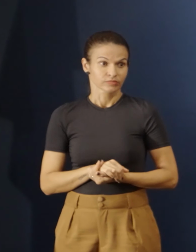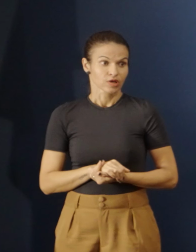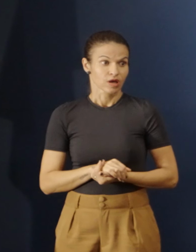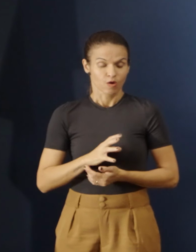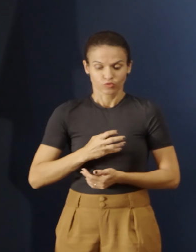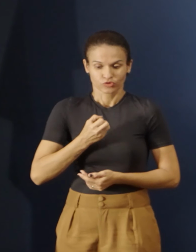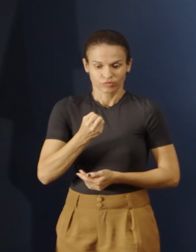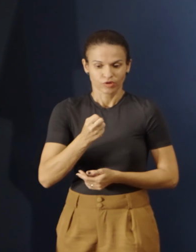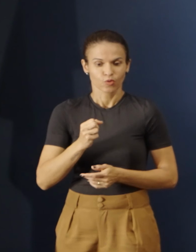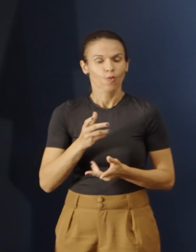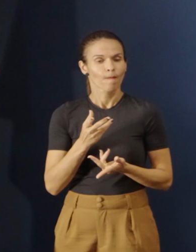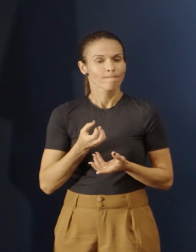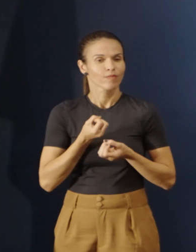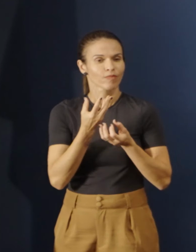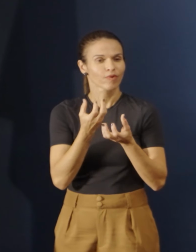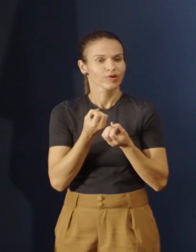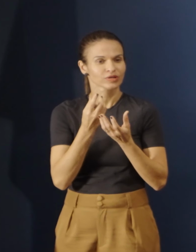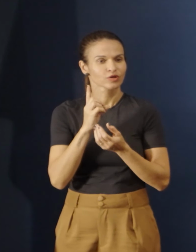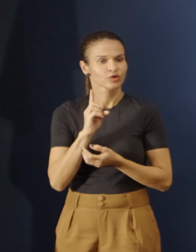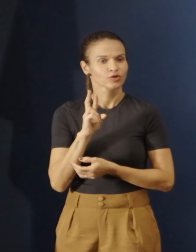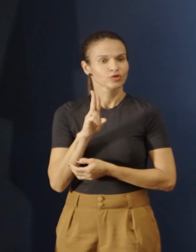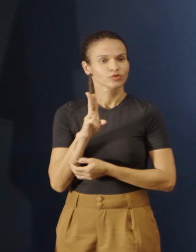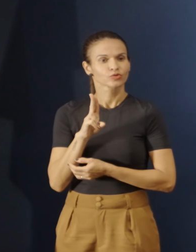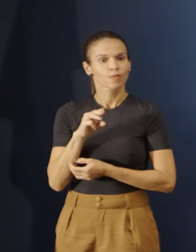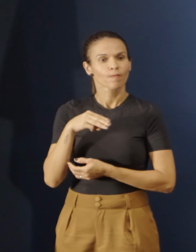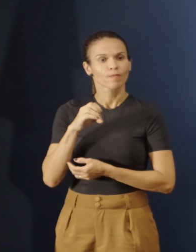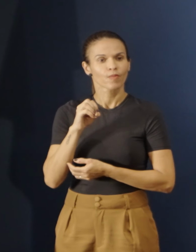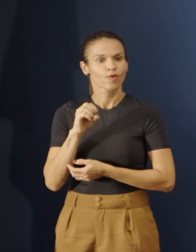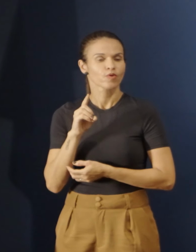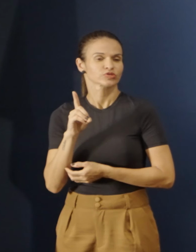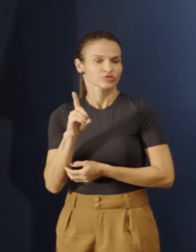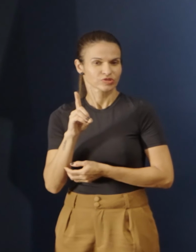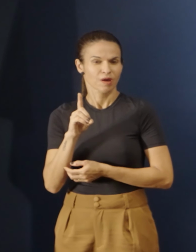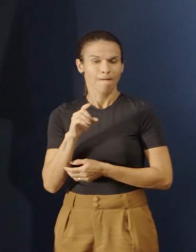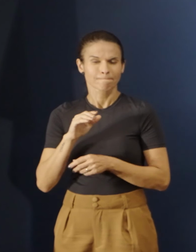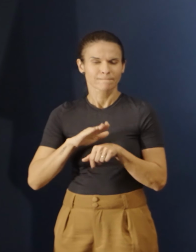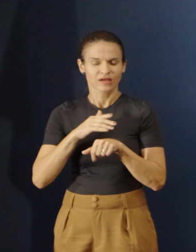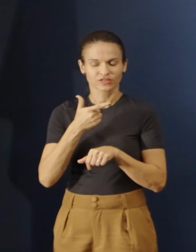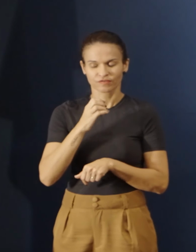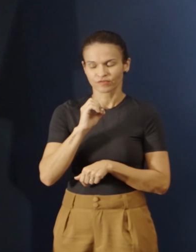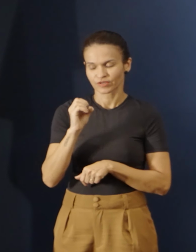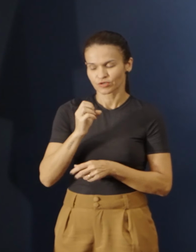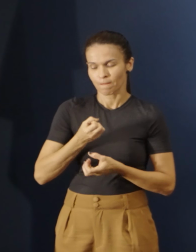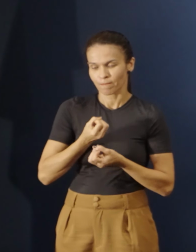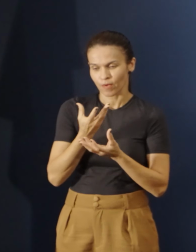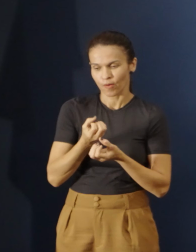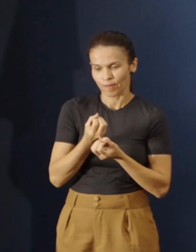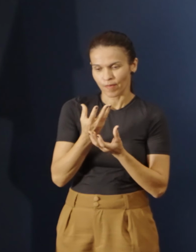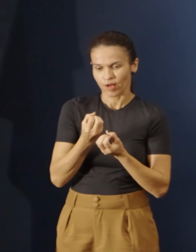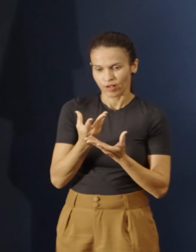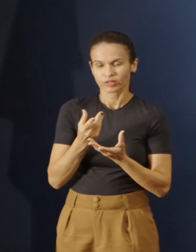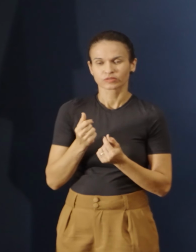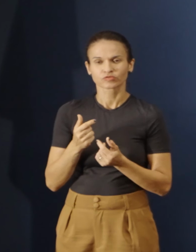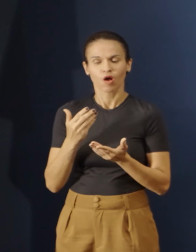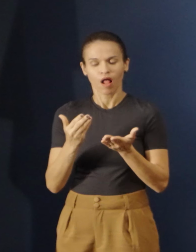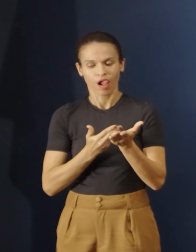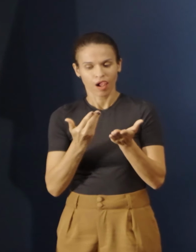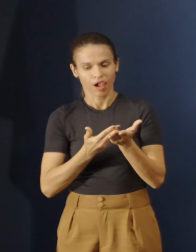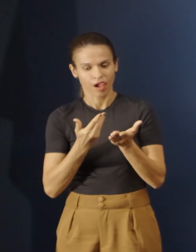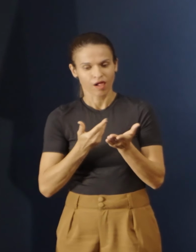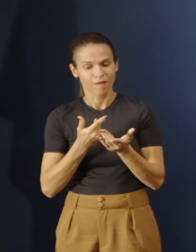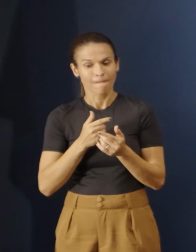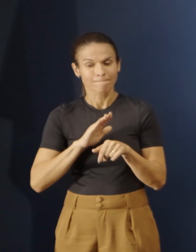suicídio é um tema da poesia do Drummond. É um dos temas mais recorrentes da poesia do Drummond, são mais de 20 poemas da poesia, da obra completa do Drummond, são mais de 20 poemas